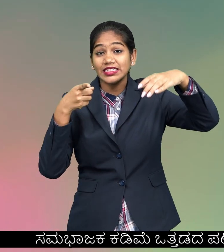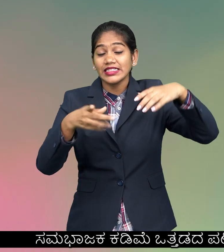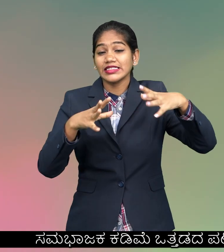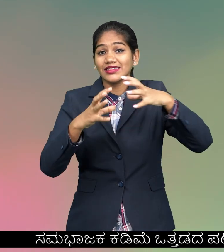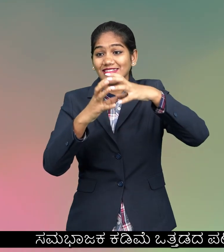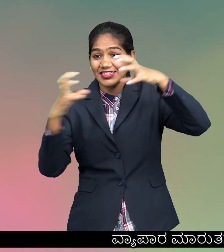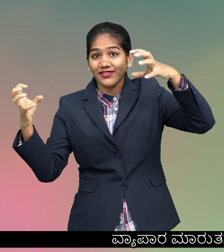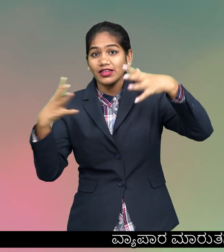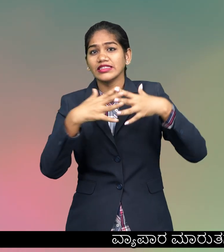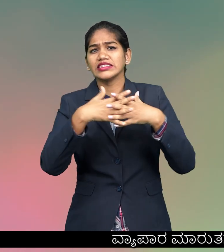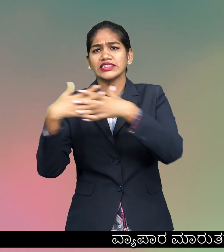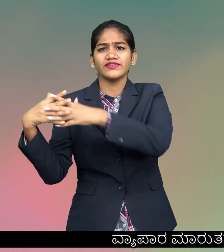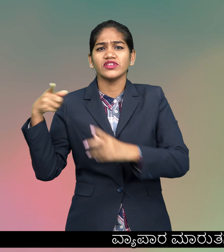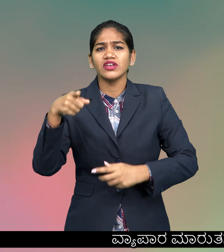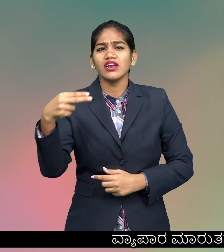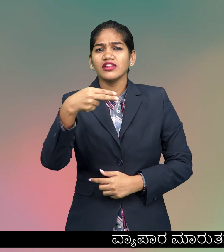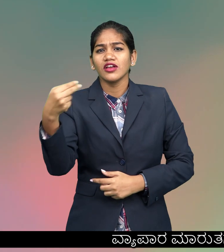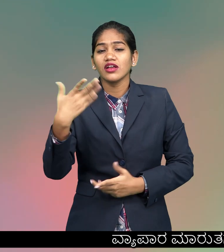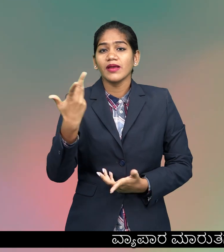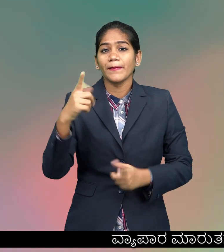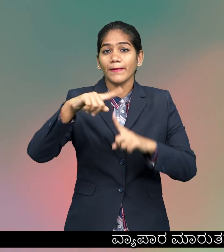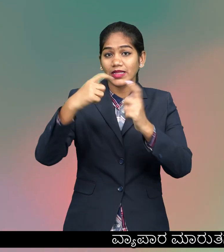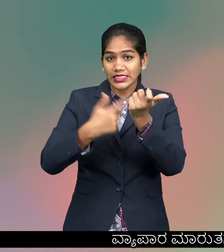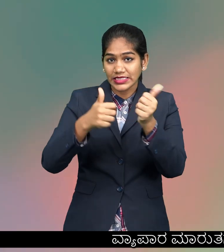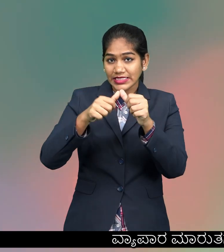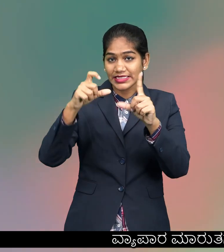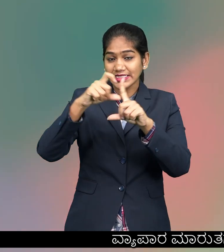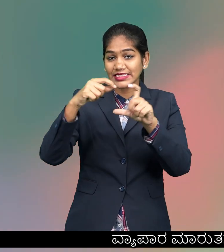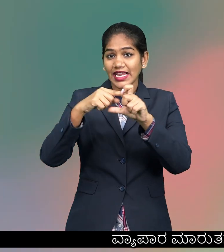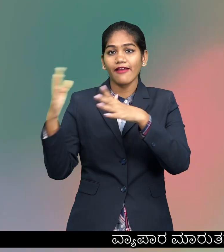ಅವುಗಳನ್ನು ವ್ಯಾಪಾರ ಮಾರುತಗಳು ಎಂದು ಕರೆಯಲಾಗುತ್ತದೆ.